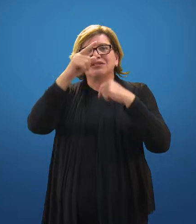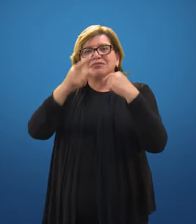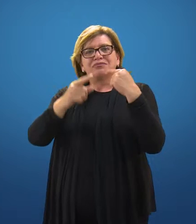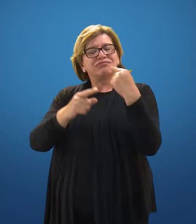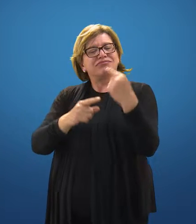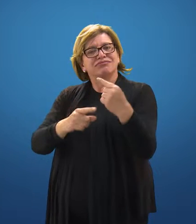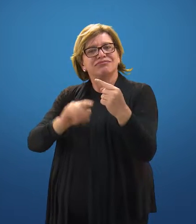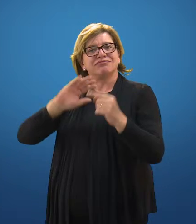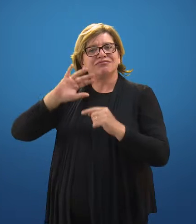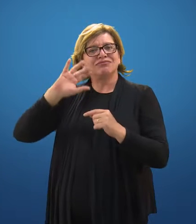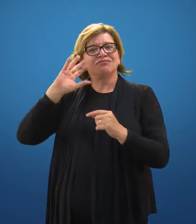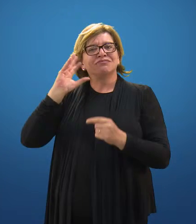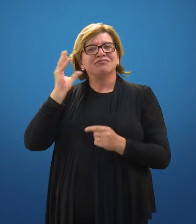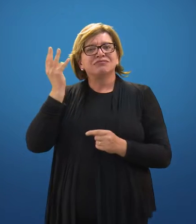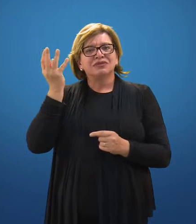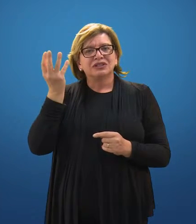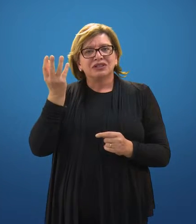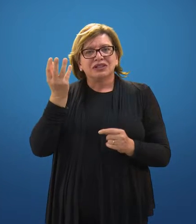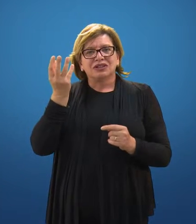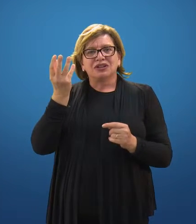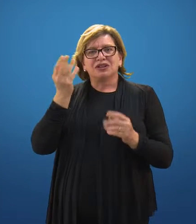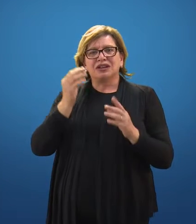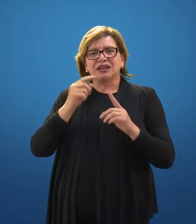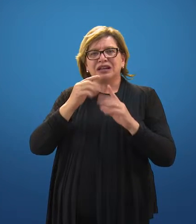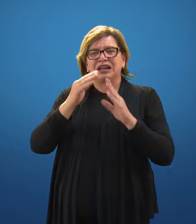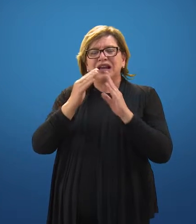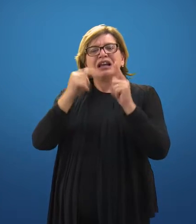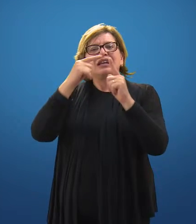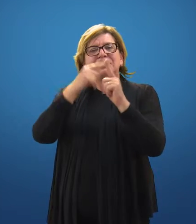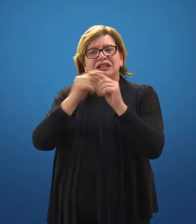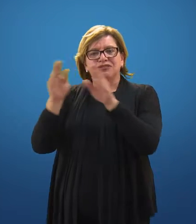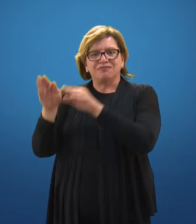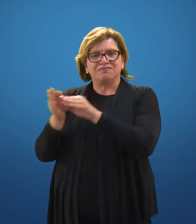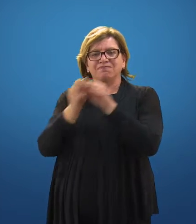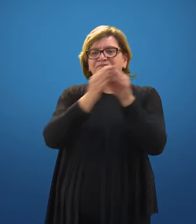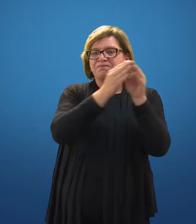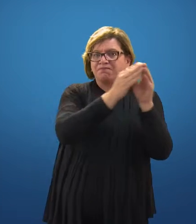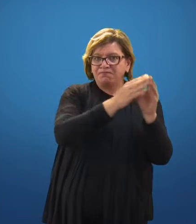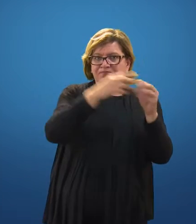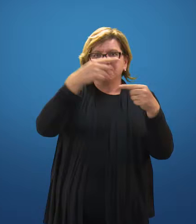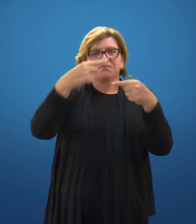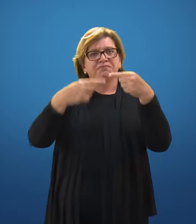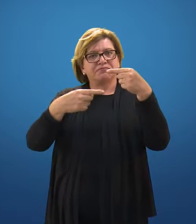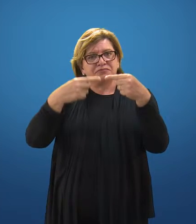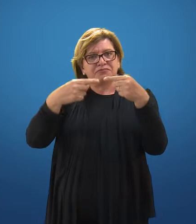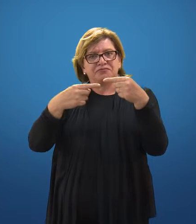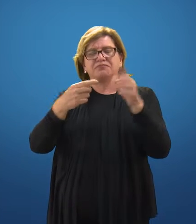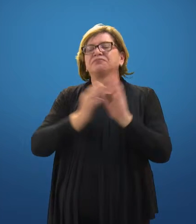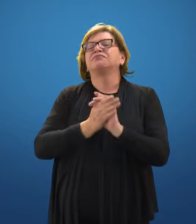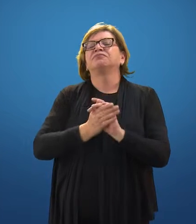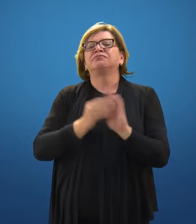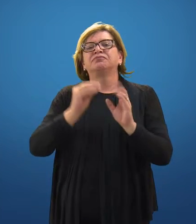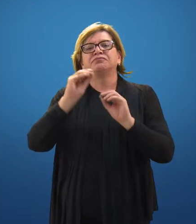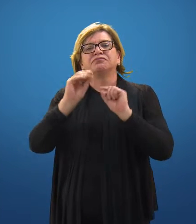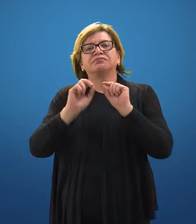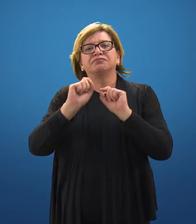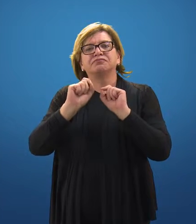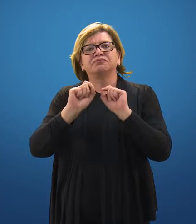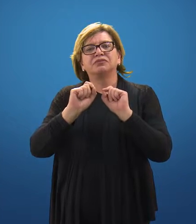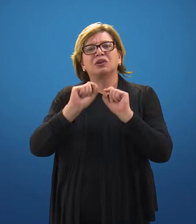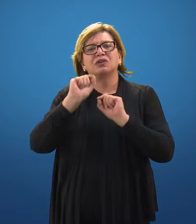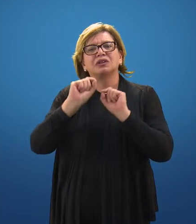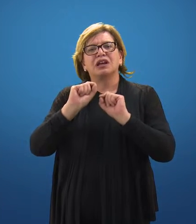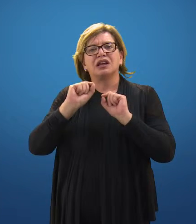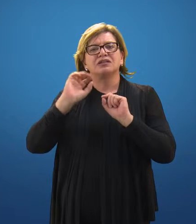nada mais é do que a igreja se retirar do ambiente público para o ambiente privado,